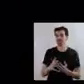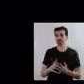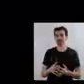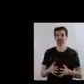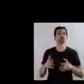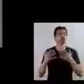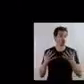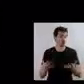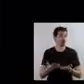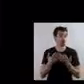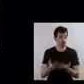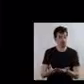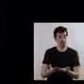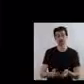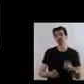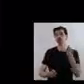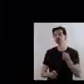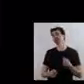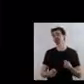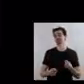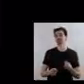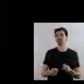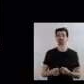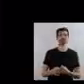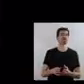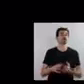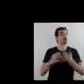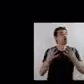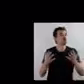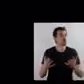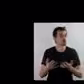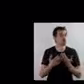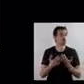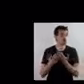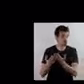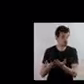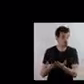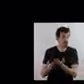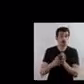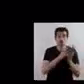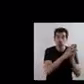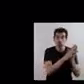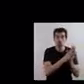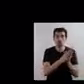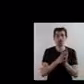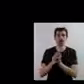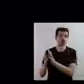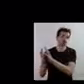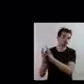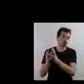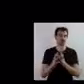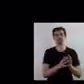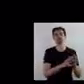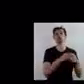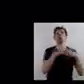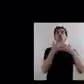circuit cellulaire de notre réflexe myotatique, le message nerveux qui prend naissance au niveau du fuseau neuromusculaire se propage